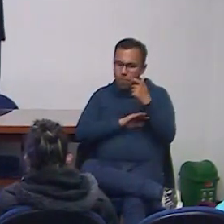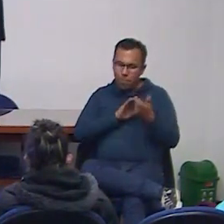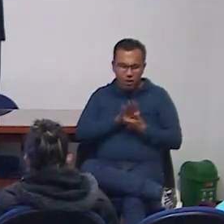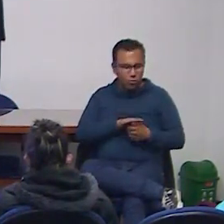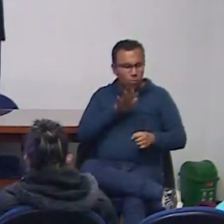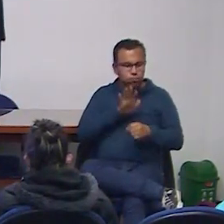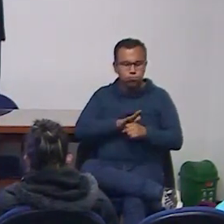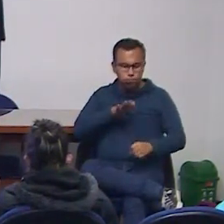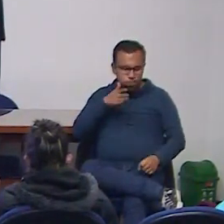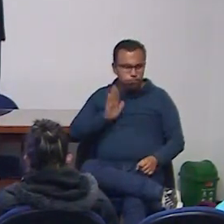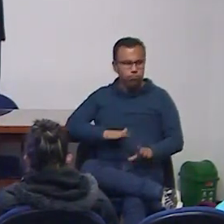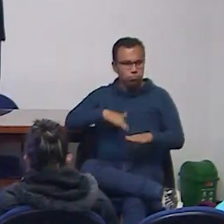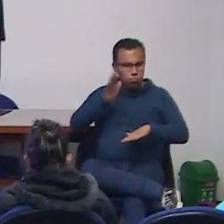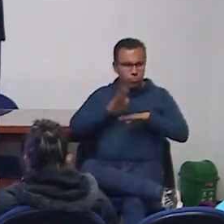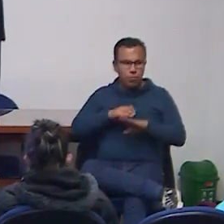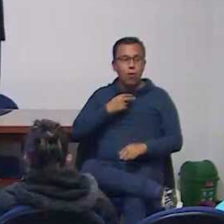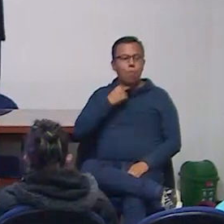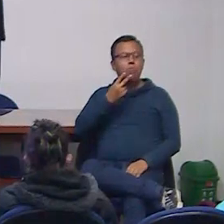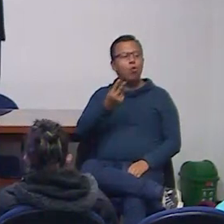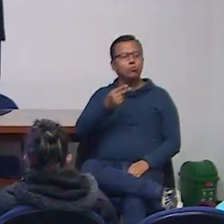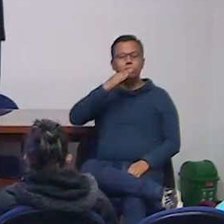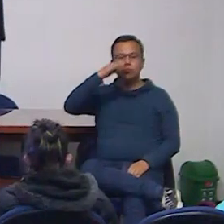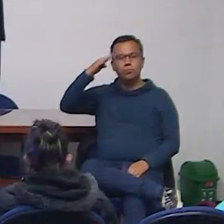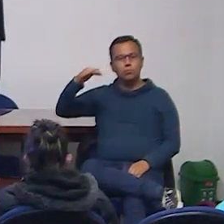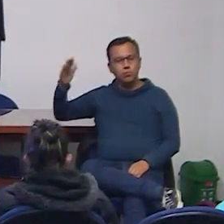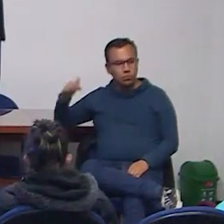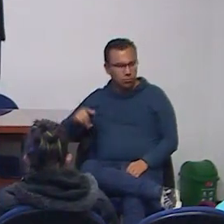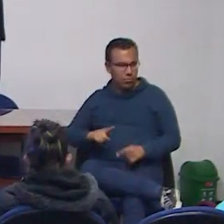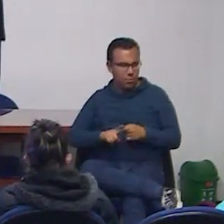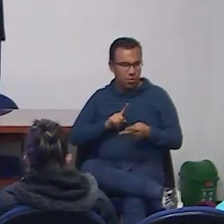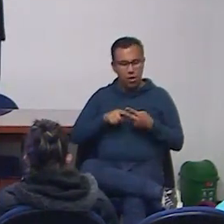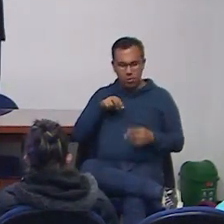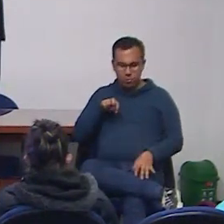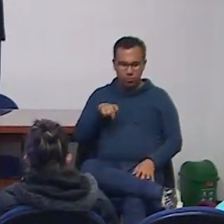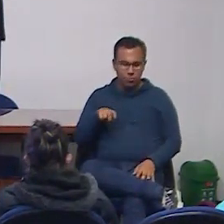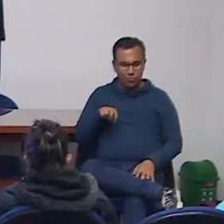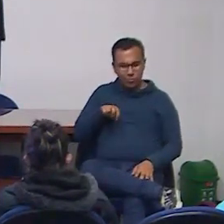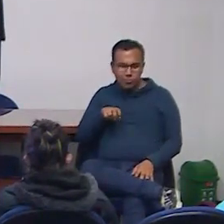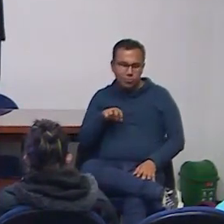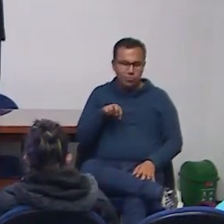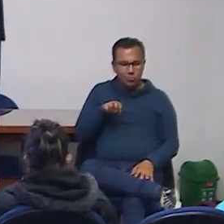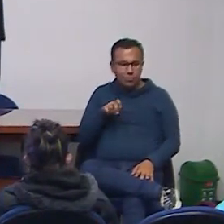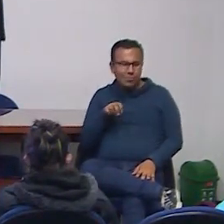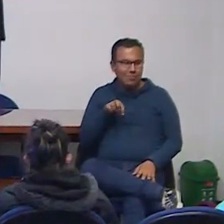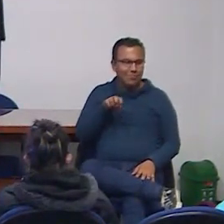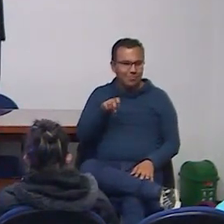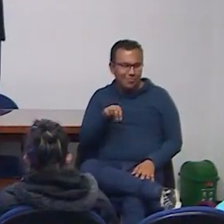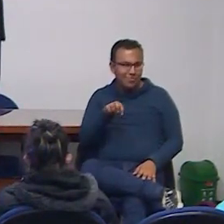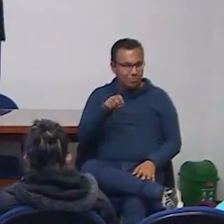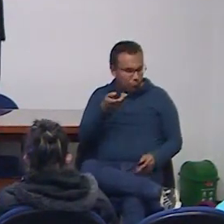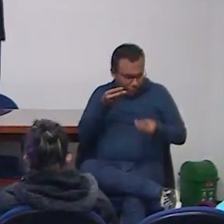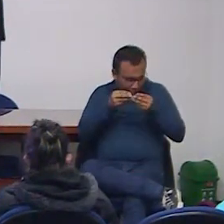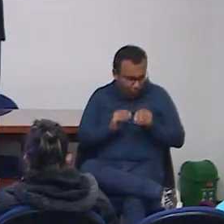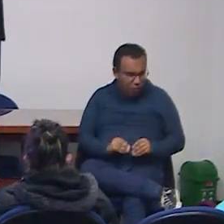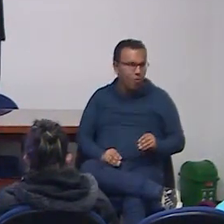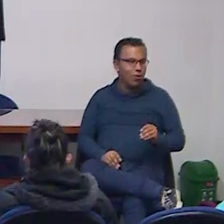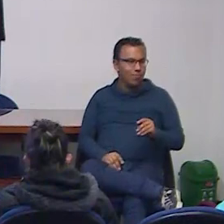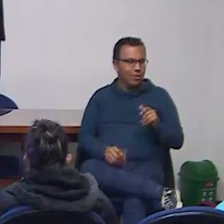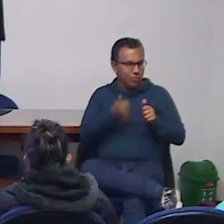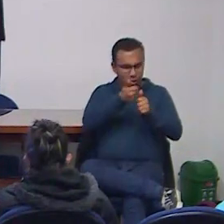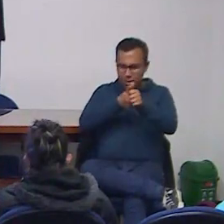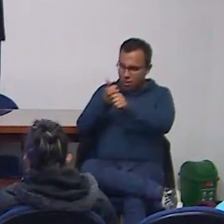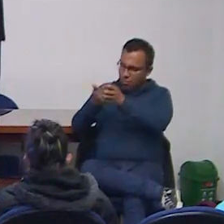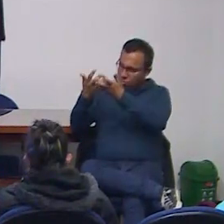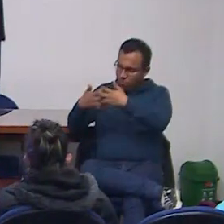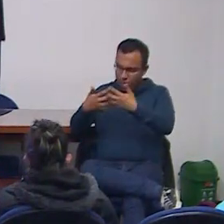ritmo la forma como hablamos tiene ritmo la forma como caminamos tiene todo tiene ritmo entonces obviamente cada organización